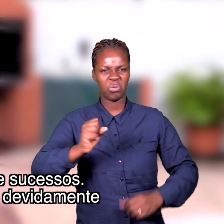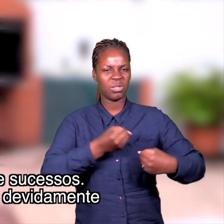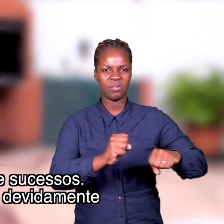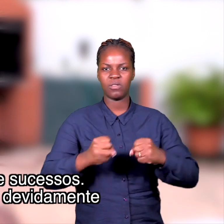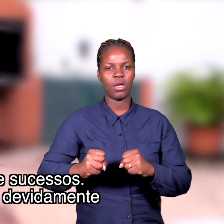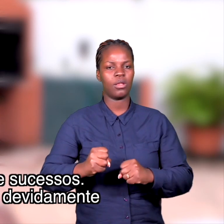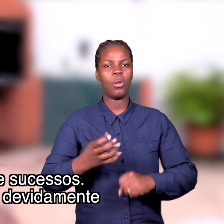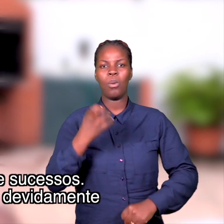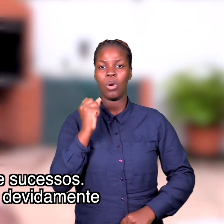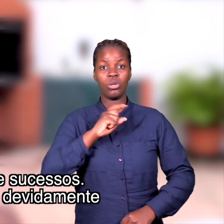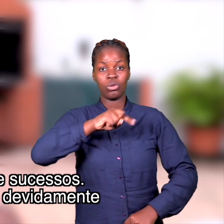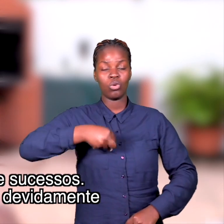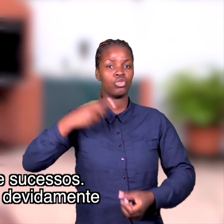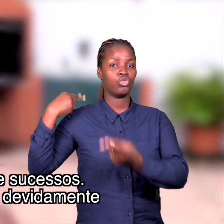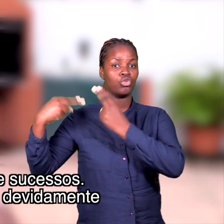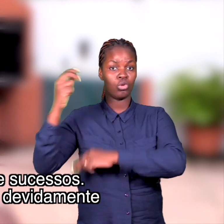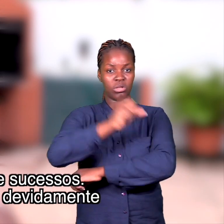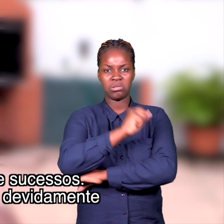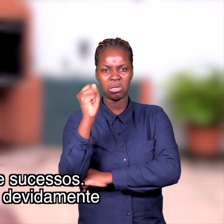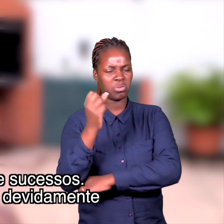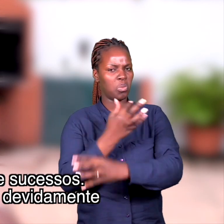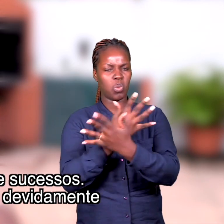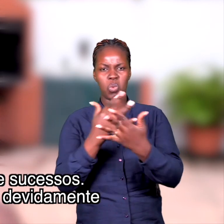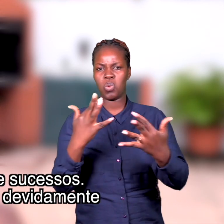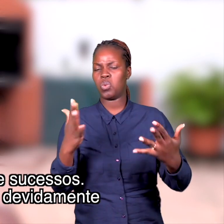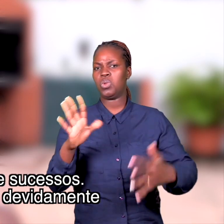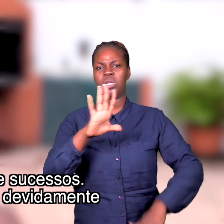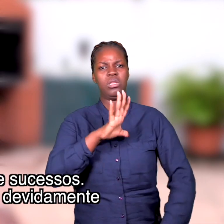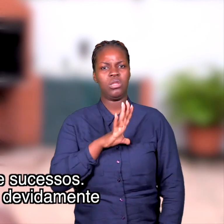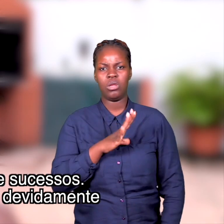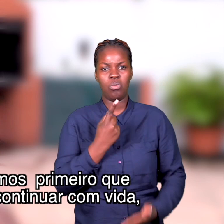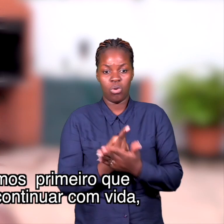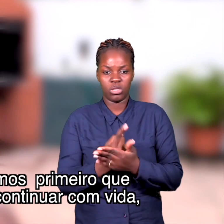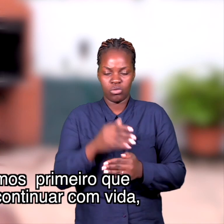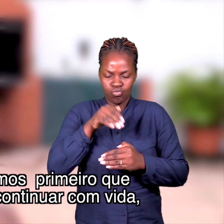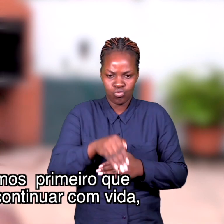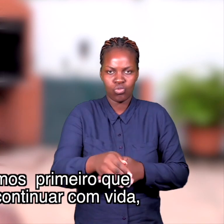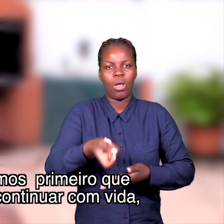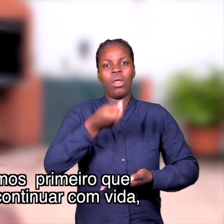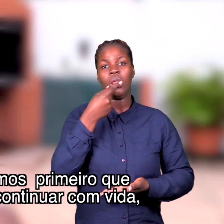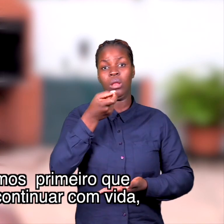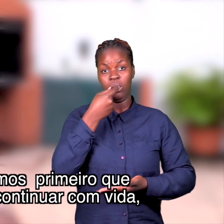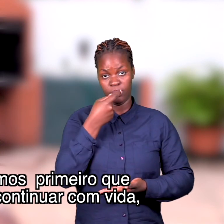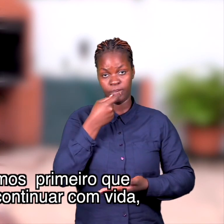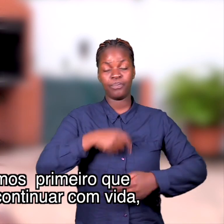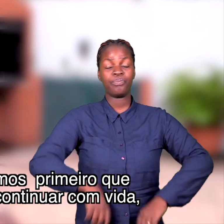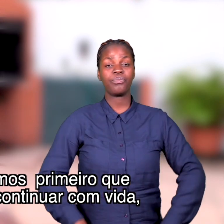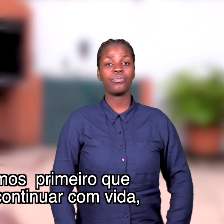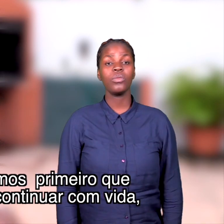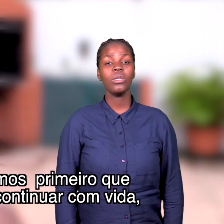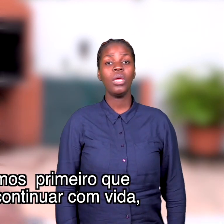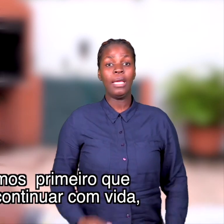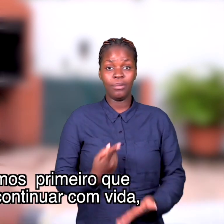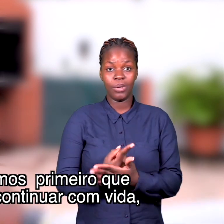Temos muitos casos de sucessos para poder se alimentar devidamente e continuar o tratamento. Temos primeiro